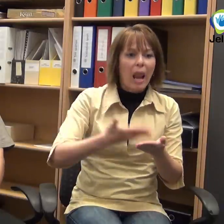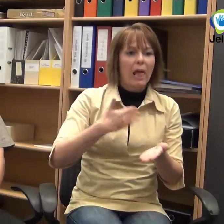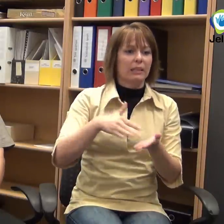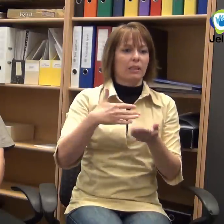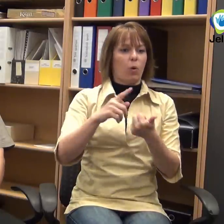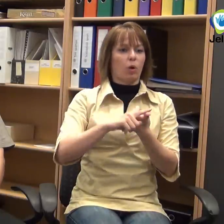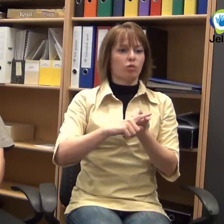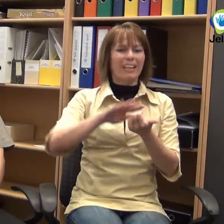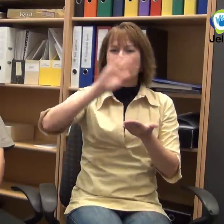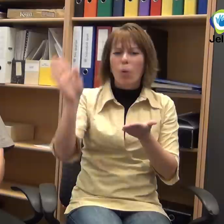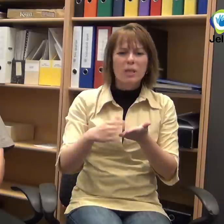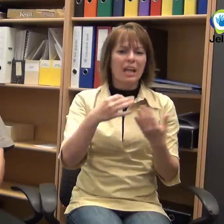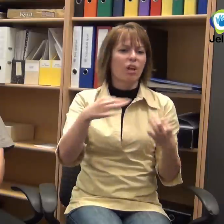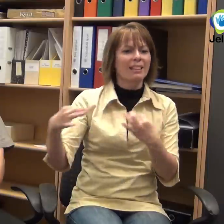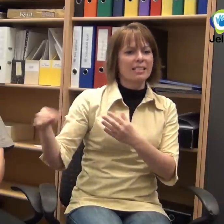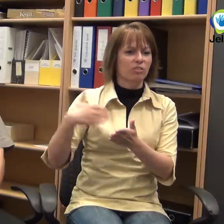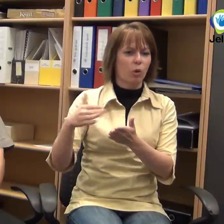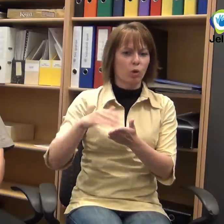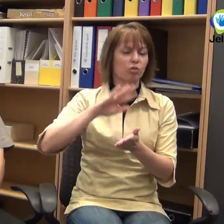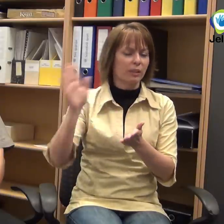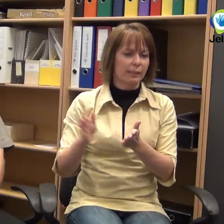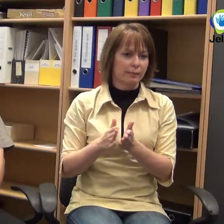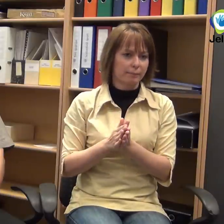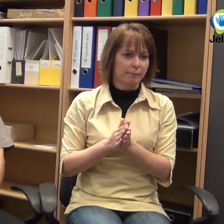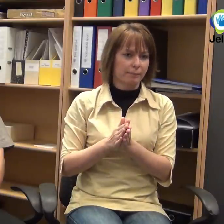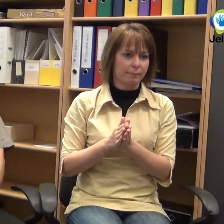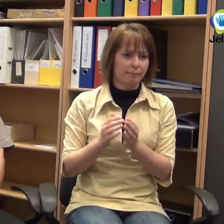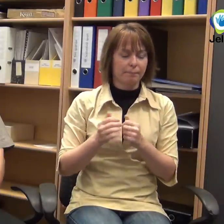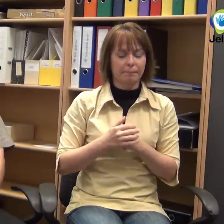díját és az összes rendezési költséget.